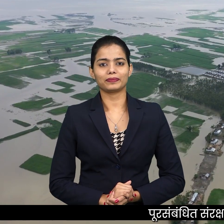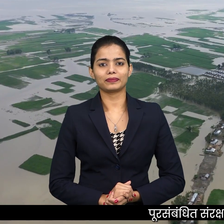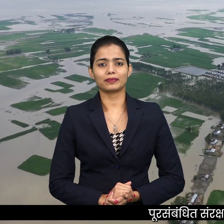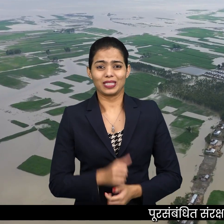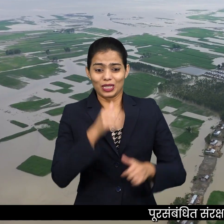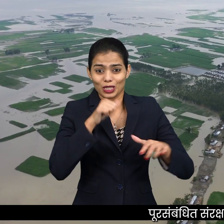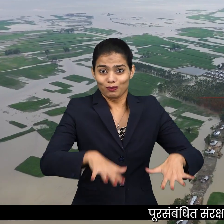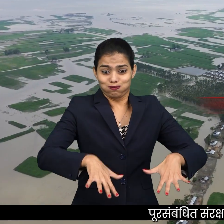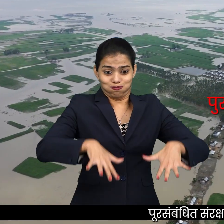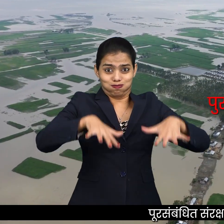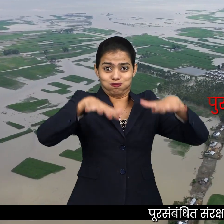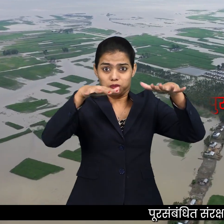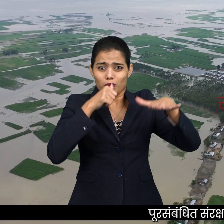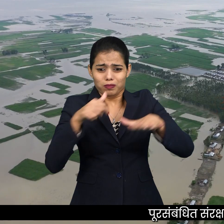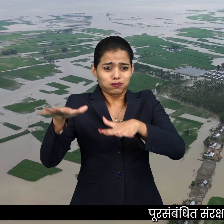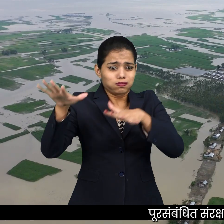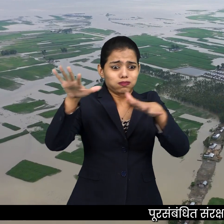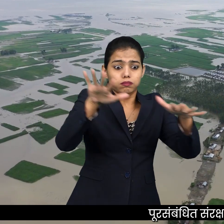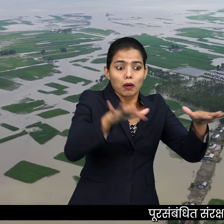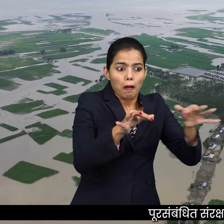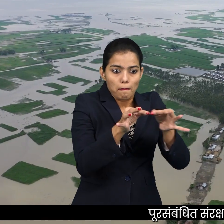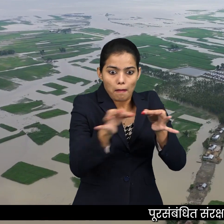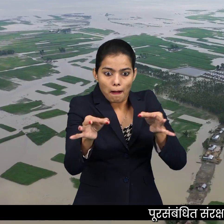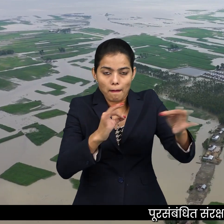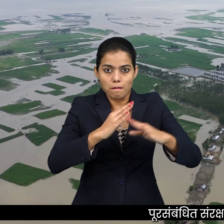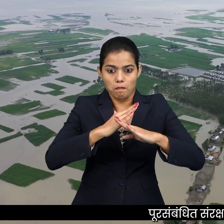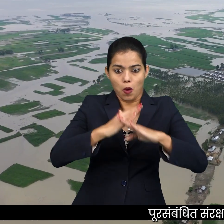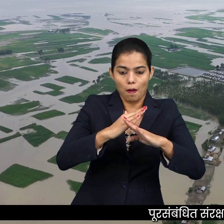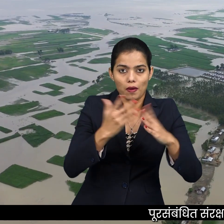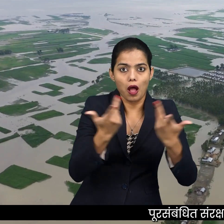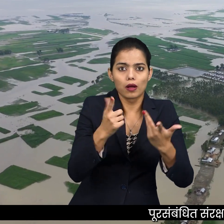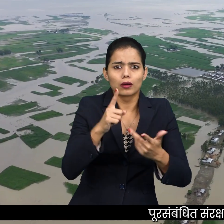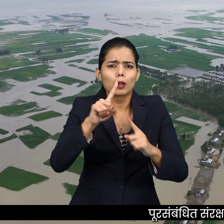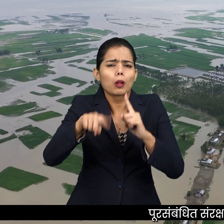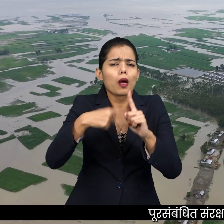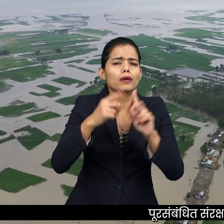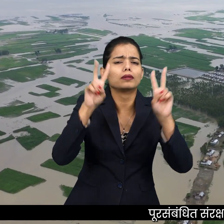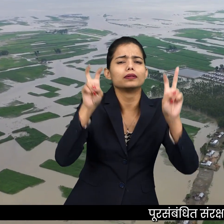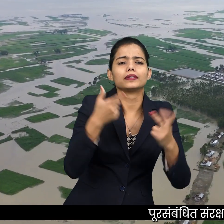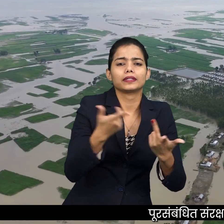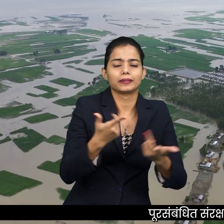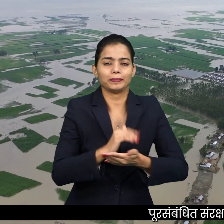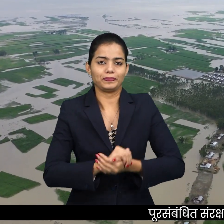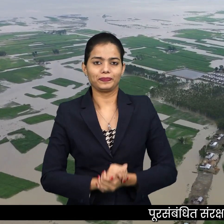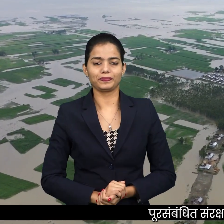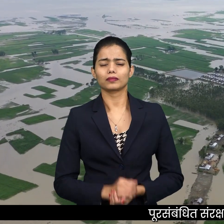पूर संबंधित संरक्षणात्मक उपाय काय? पहिले,